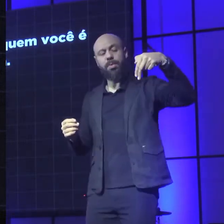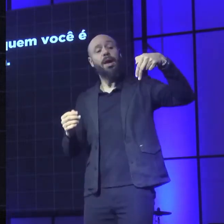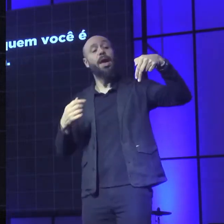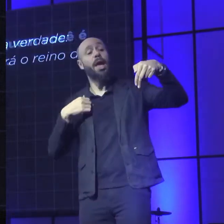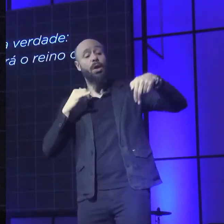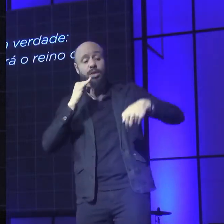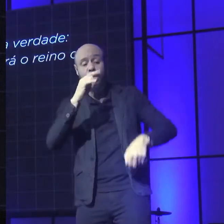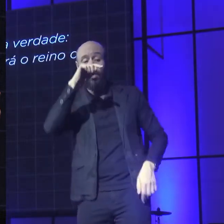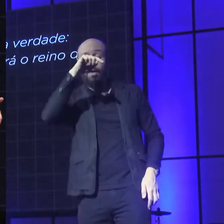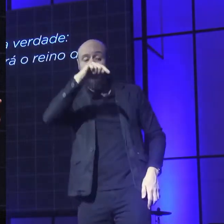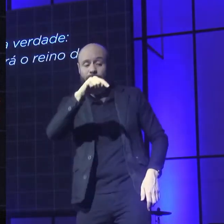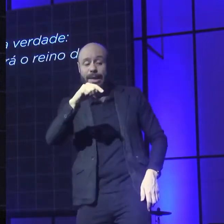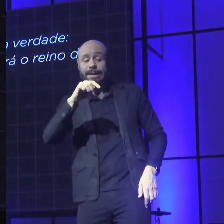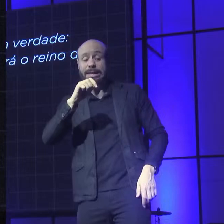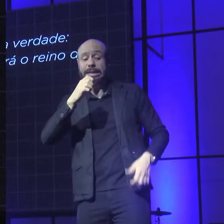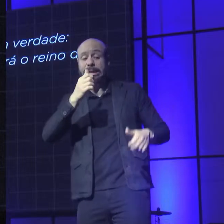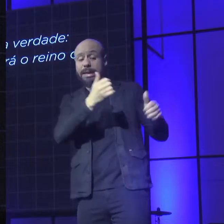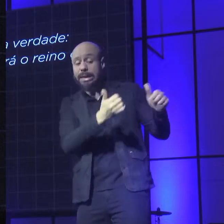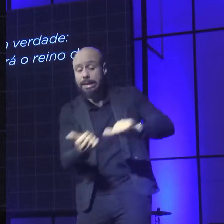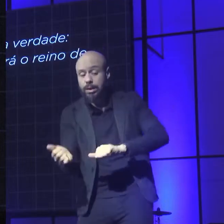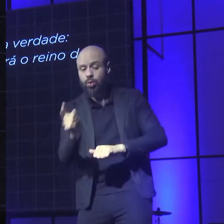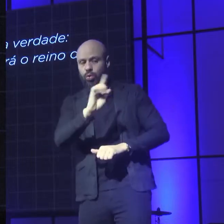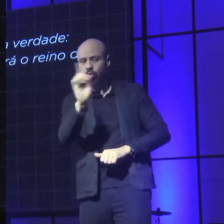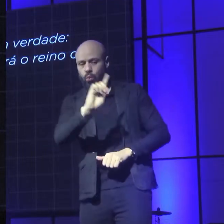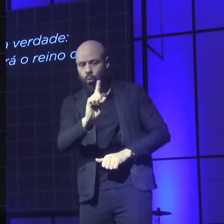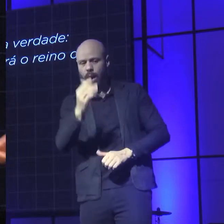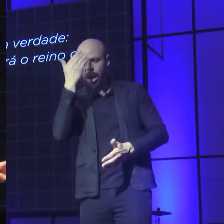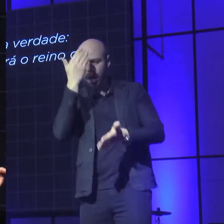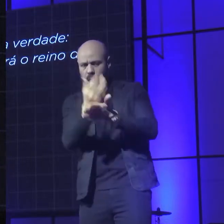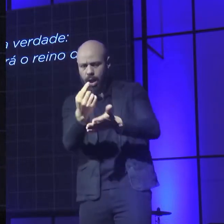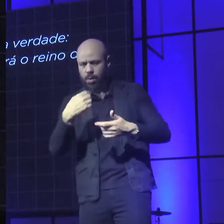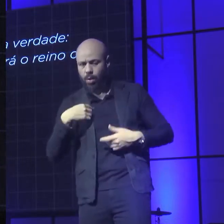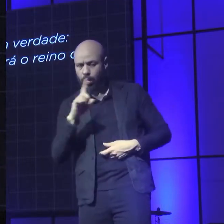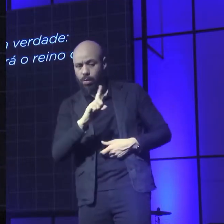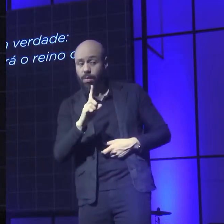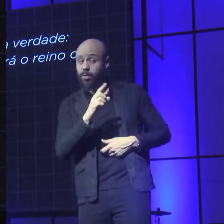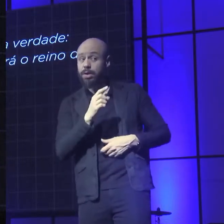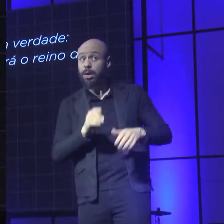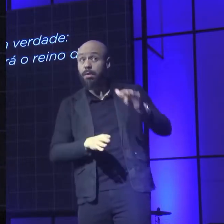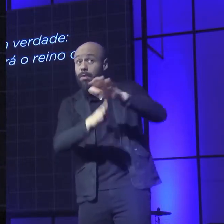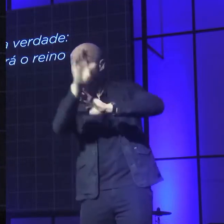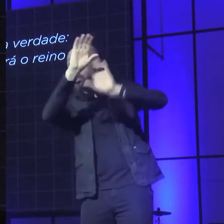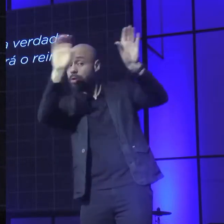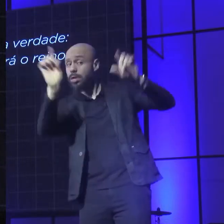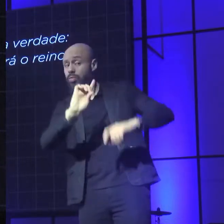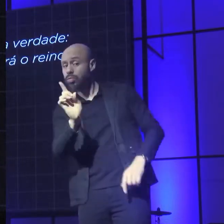quem não nascer de novo, não verá o reino de Deus.